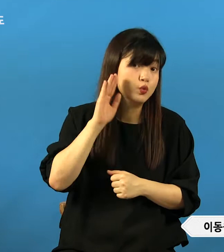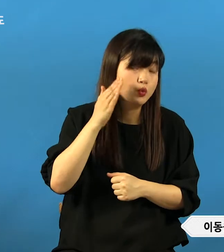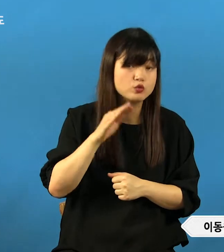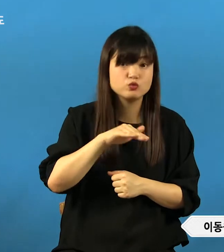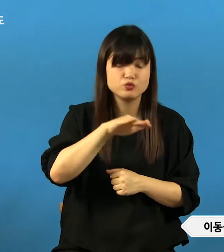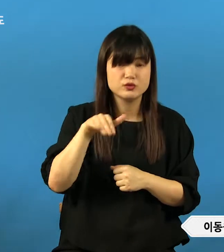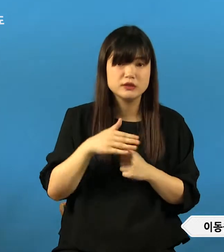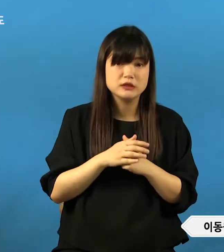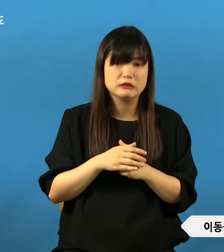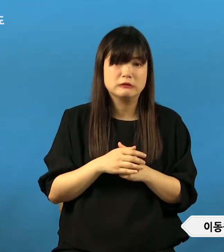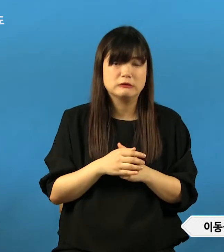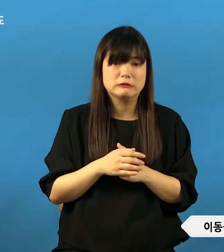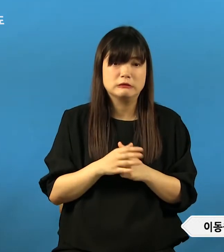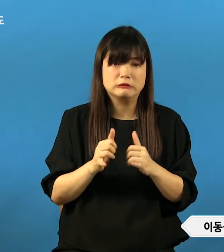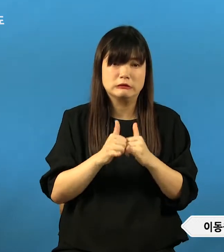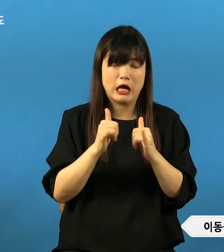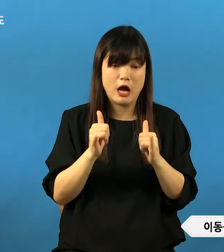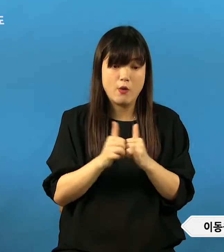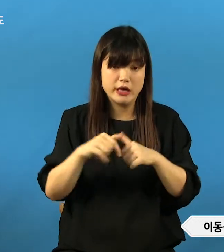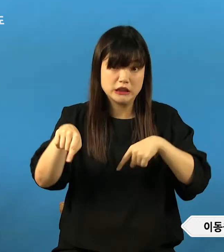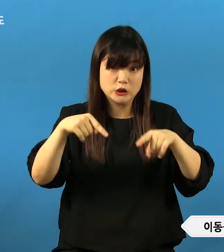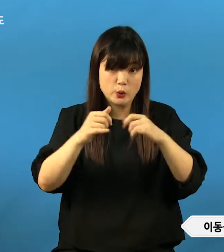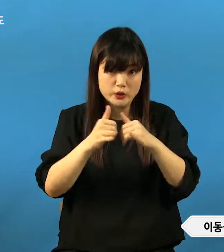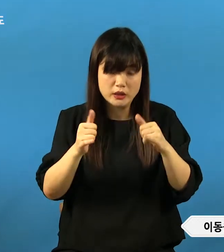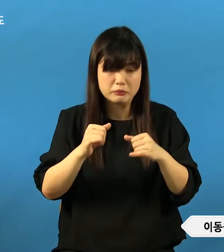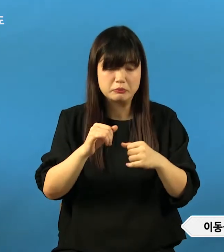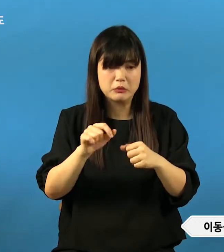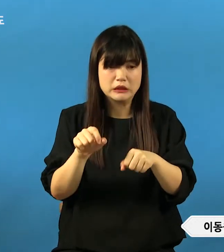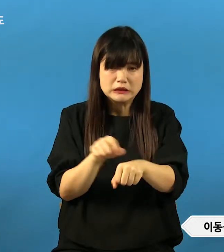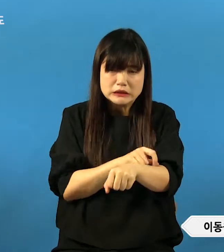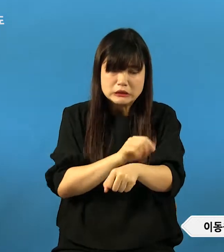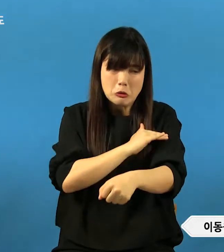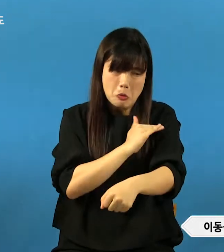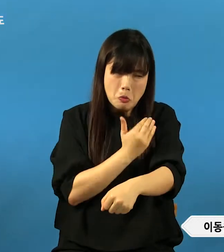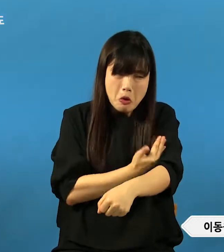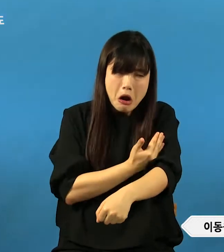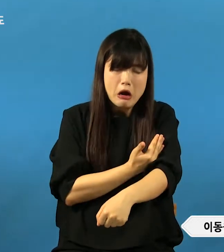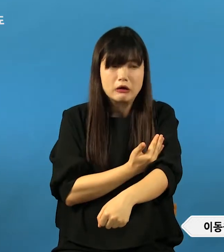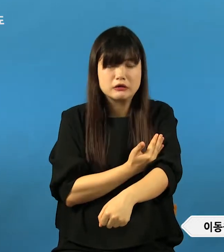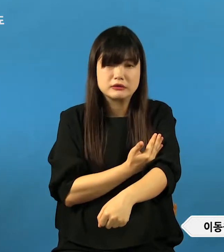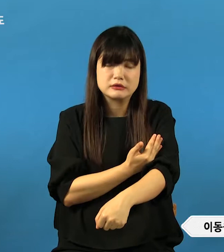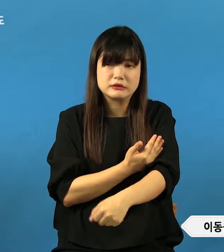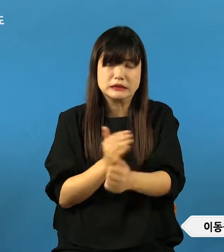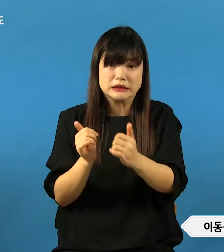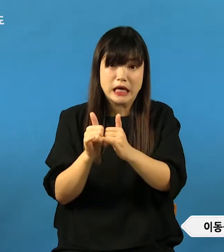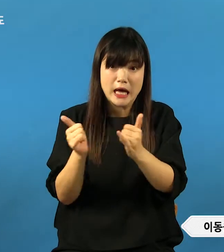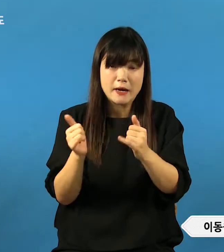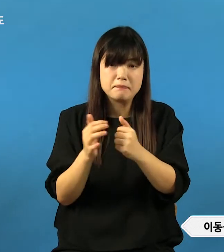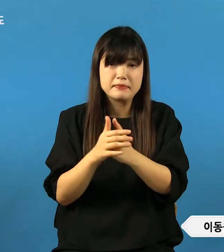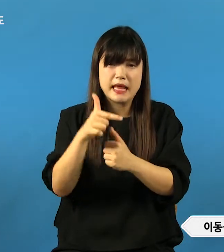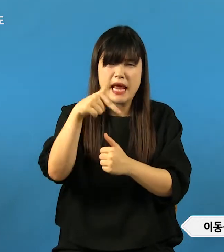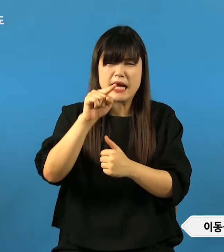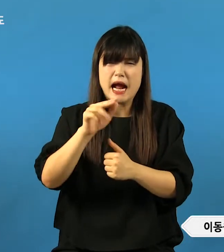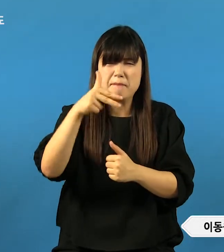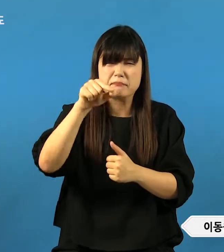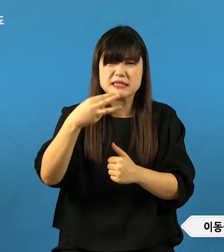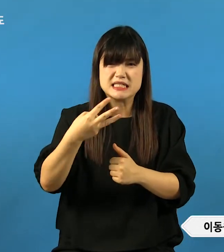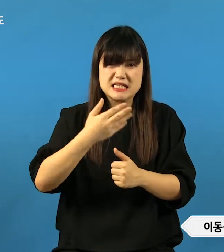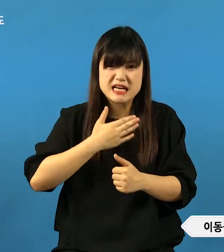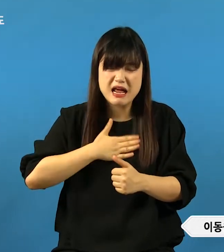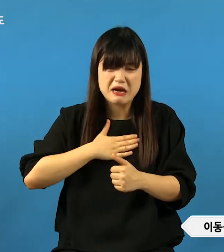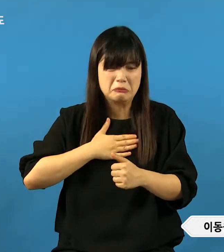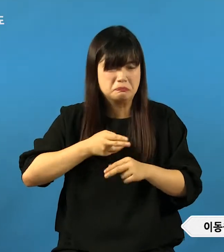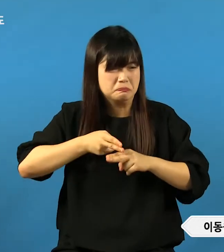요즘 우리는 소위 우리 사회의 지도층 혹은 특권층으로 살아가는 이들의 소위 갑질의